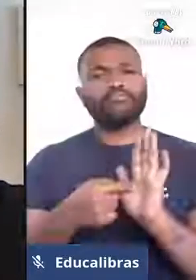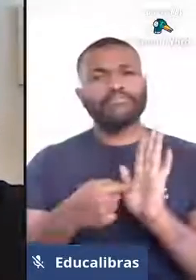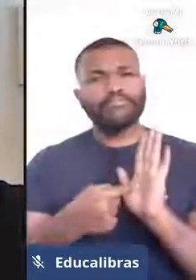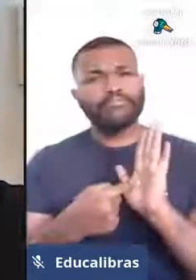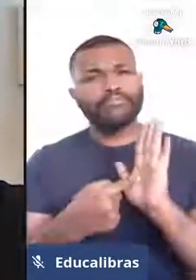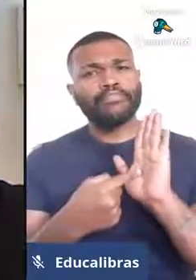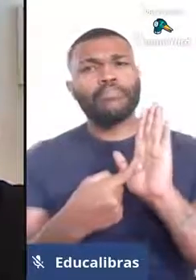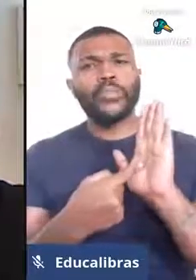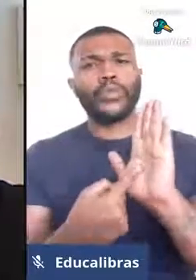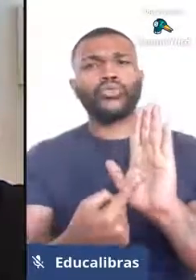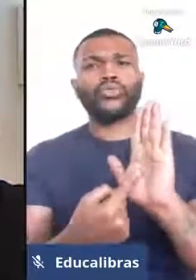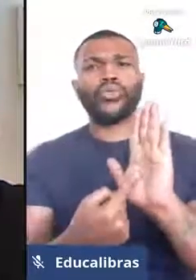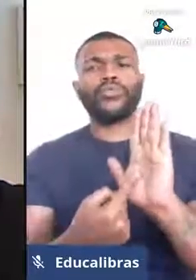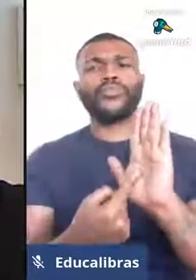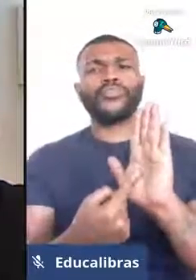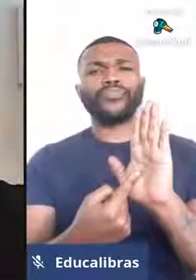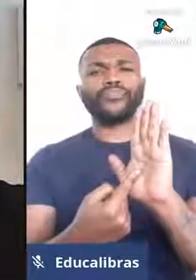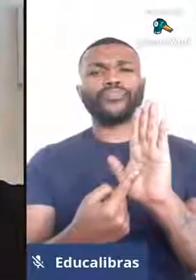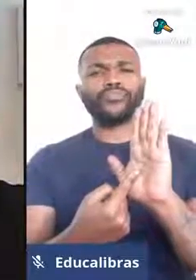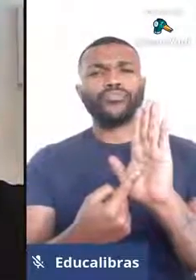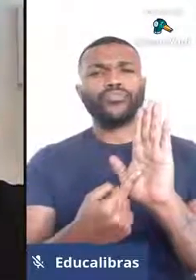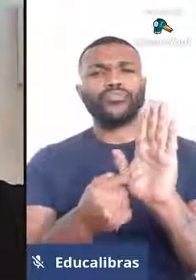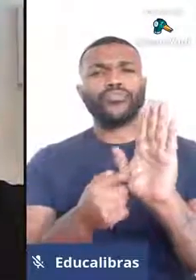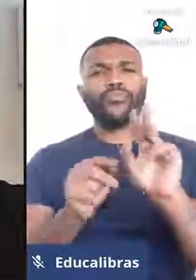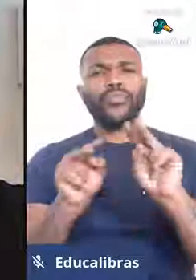vamos dizer, perspectivas